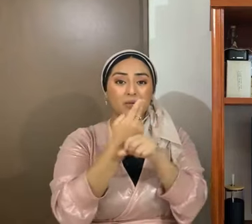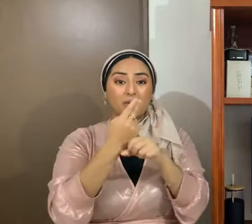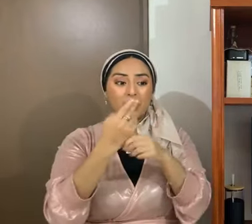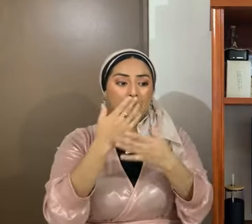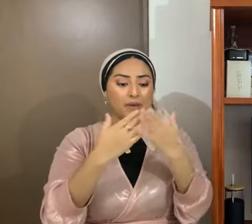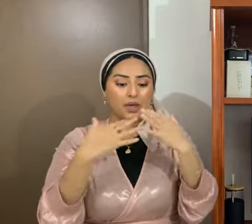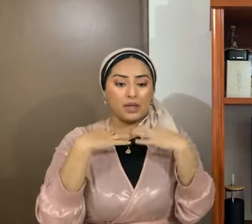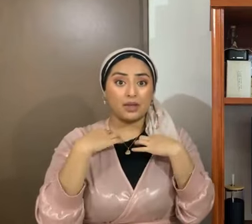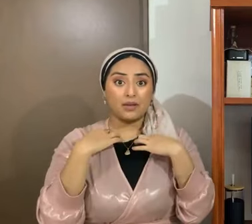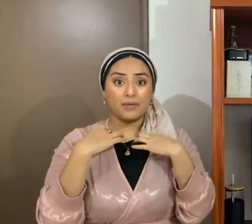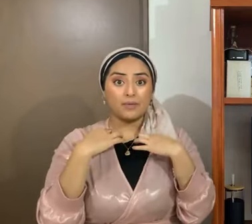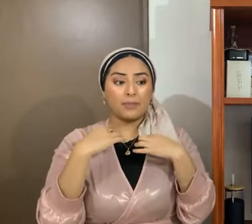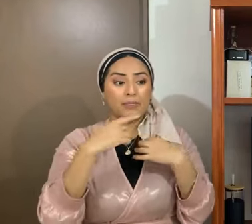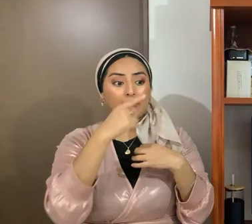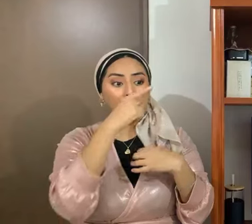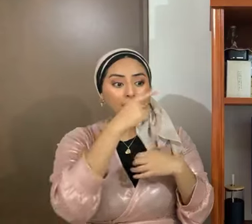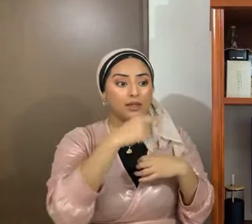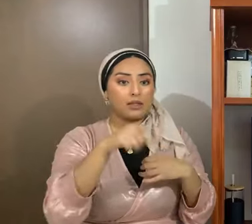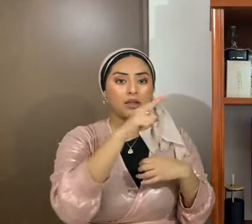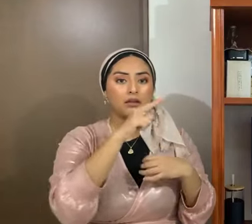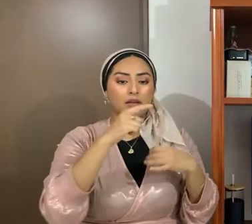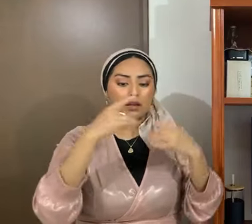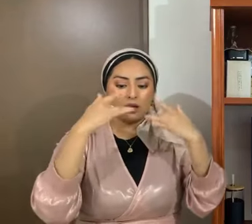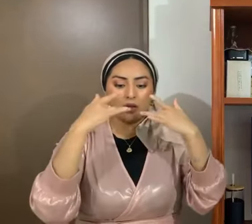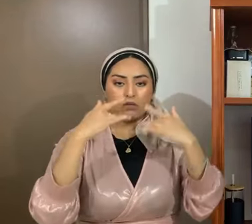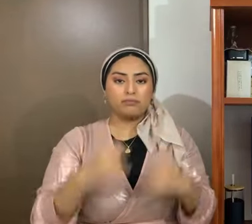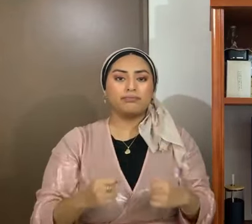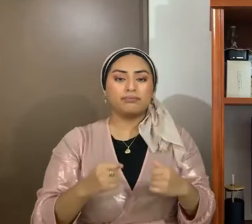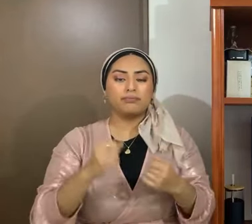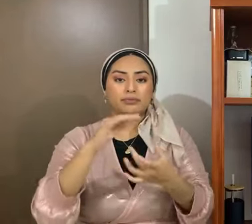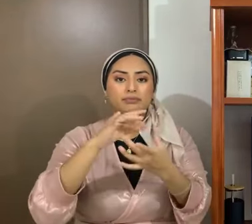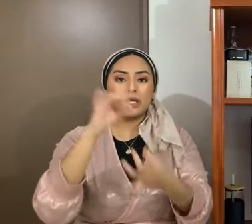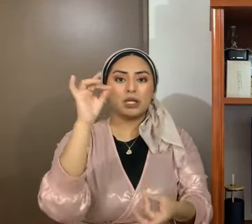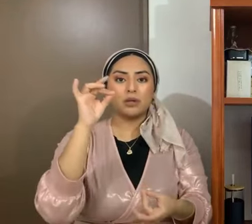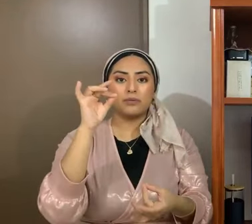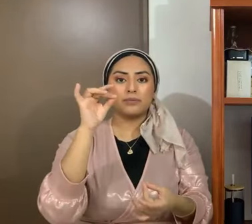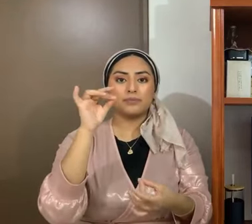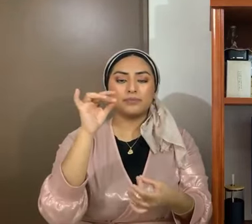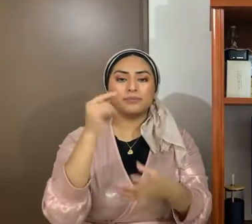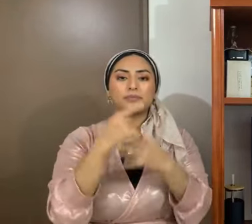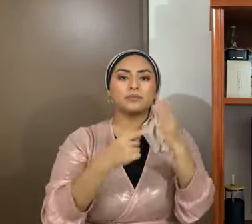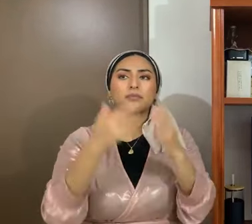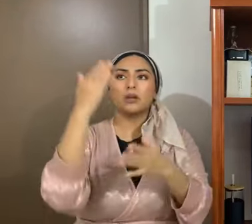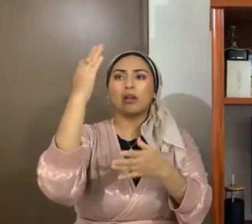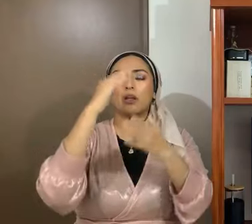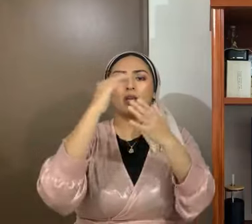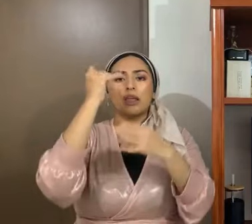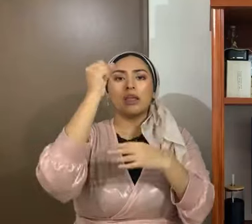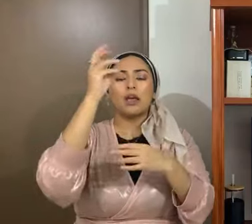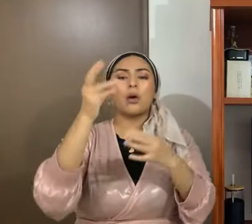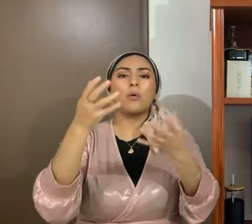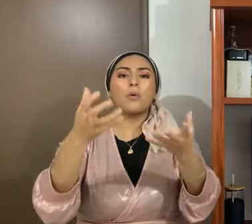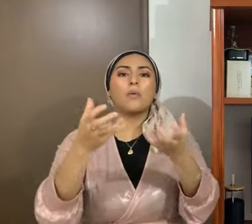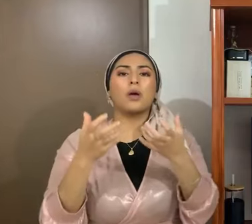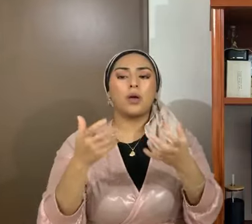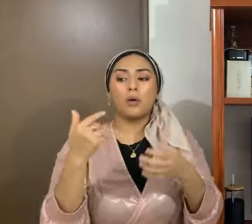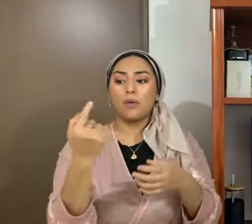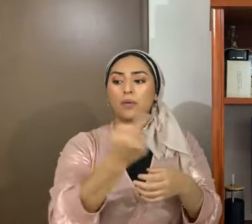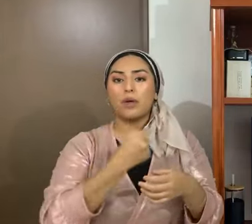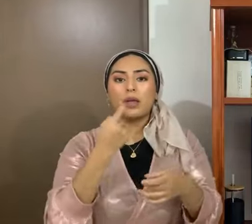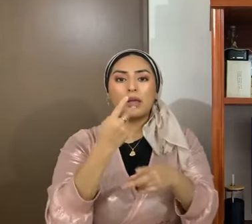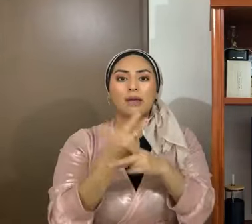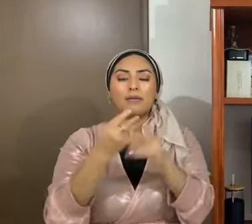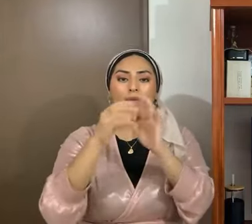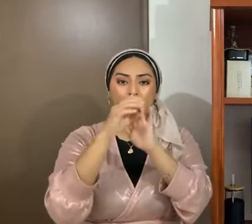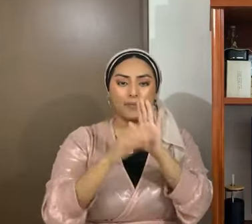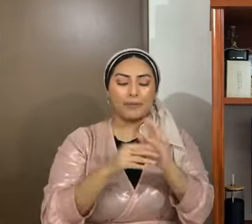vestimentas físicas, estaban desnudos en lo espiritual. ¿Qué es lo que quiere Yahshua? Que guardemos sus mandamientos.